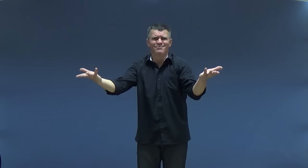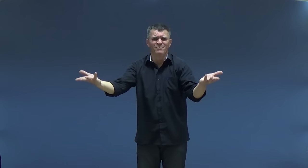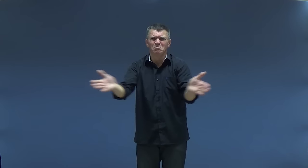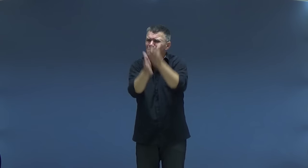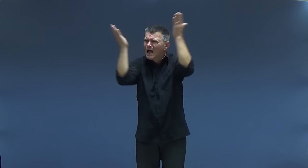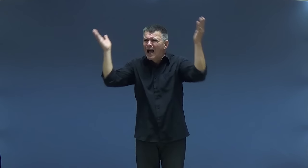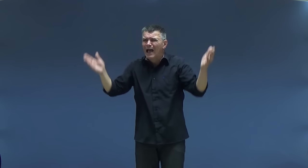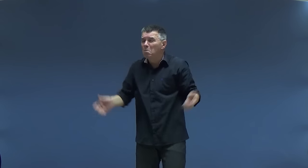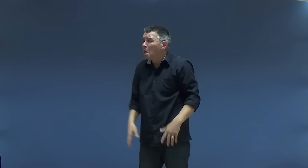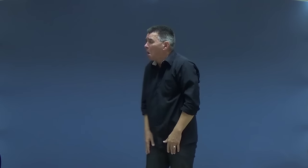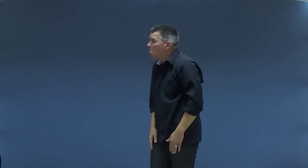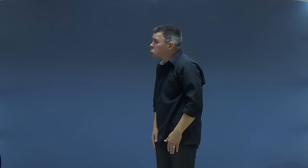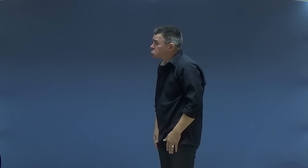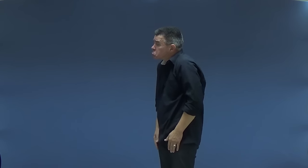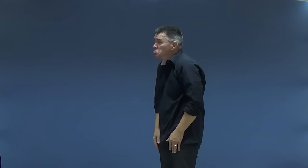Né? Isso é milagre.